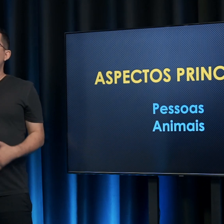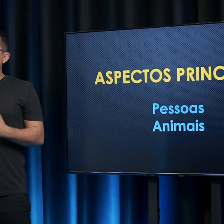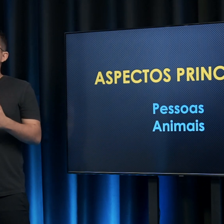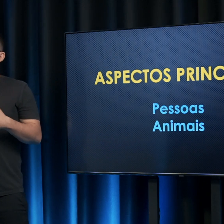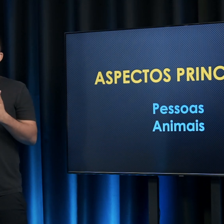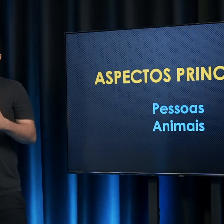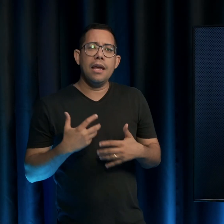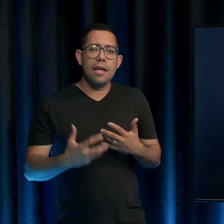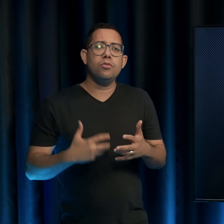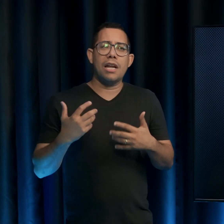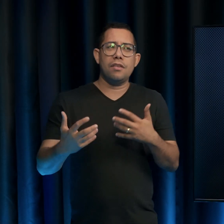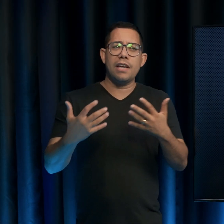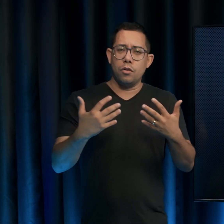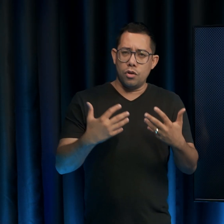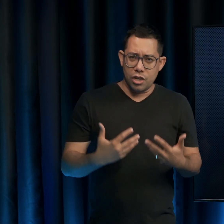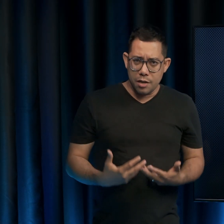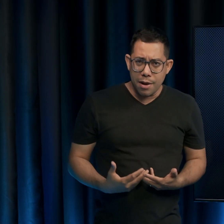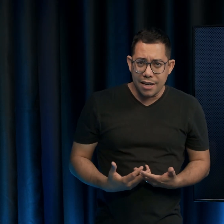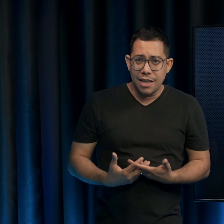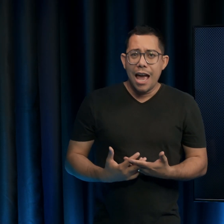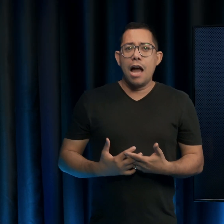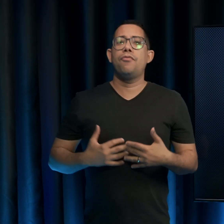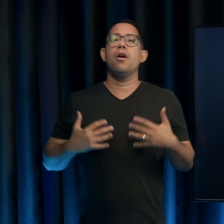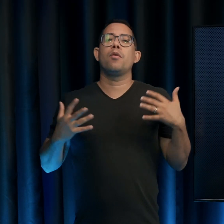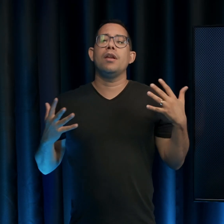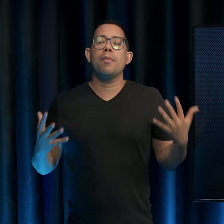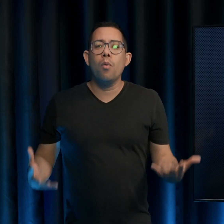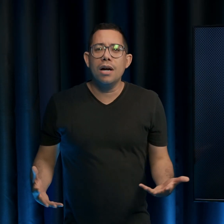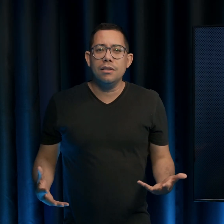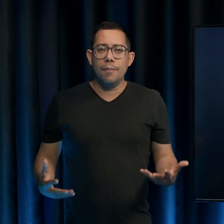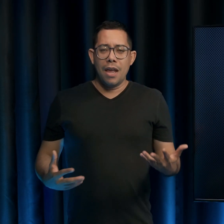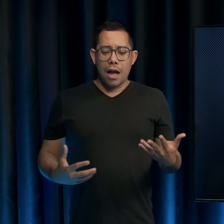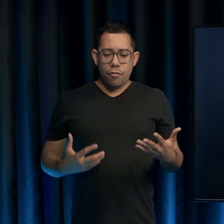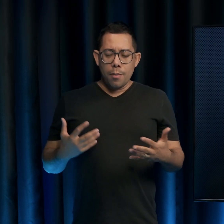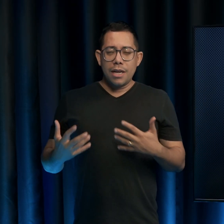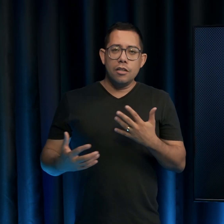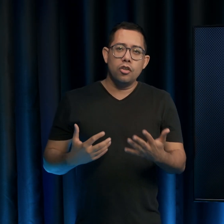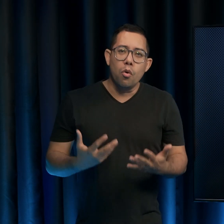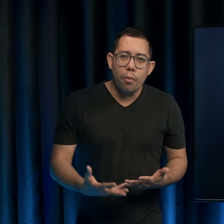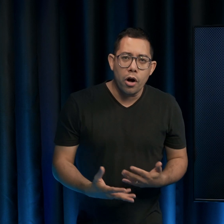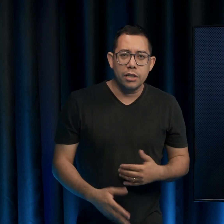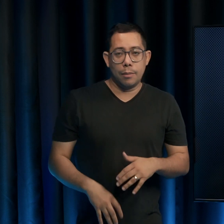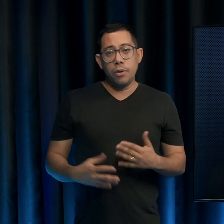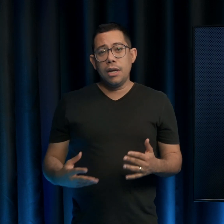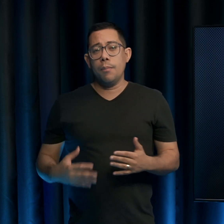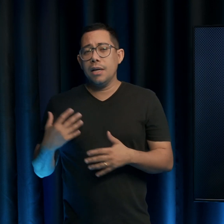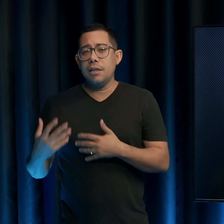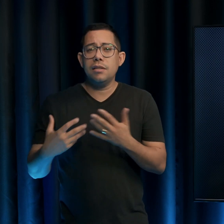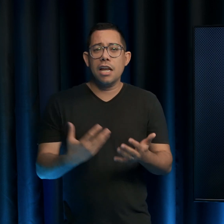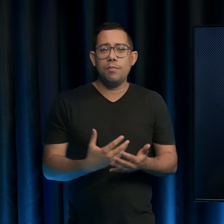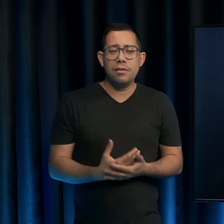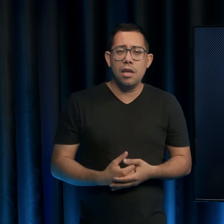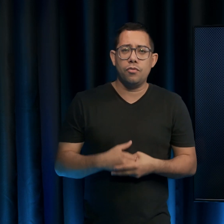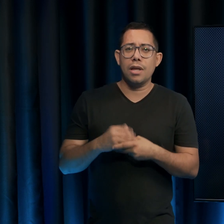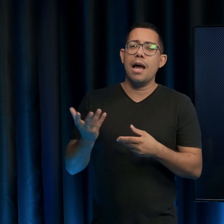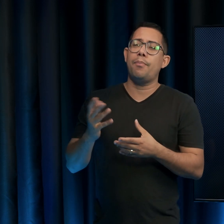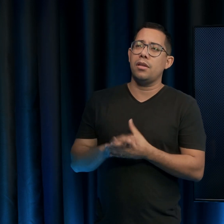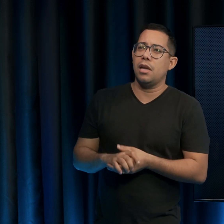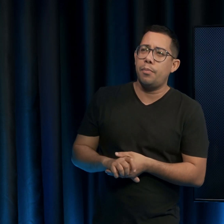a gente tem aí os classificadores de animais. A forma que o animal anda, a forma que ele se comporta. Por quê? Porque tem sinais específicos. Ah, por exemplo,